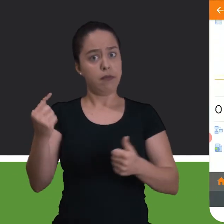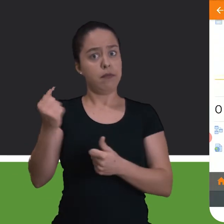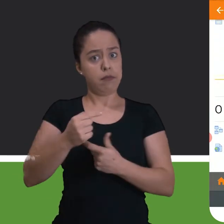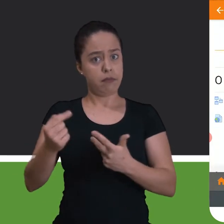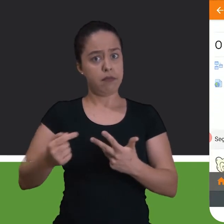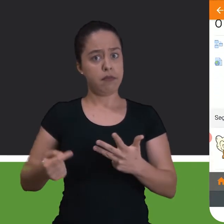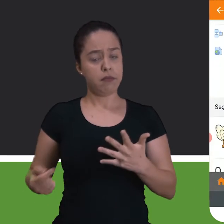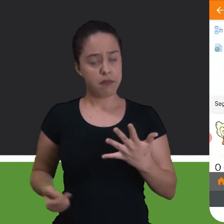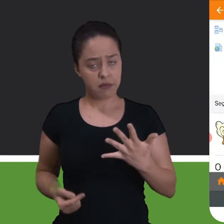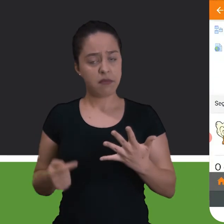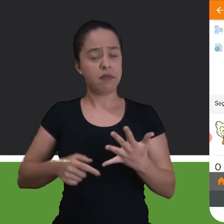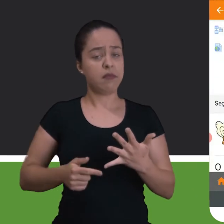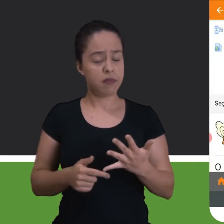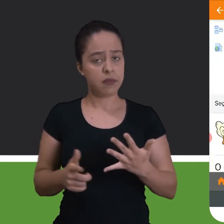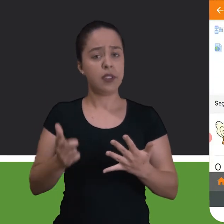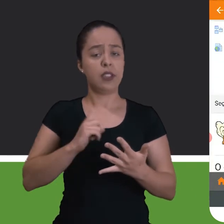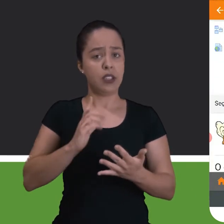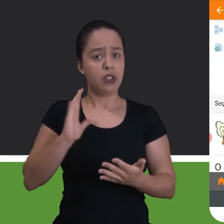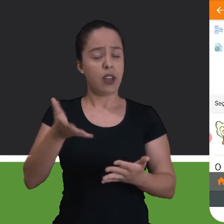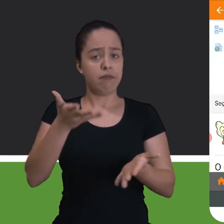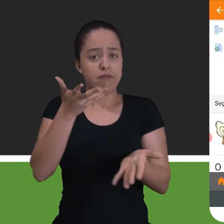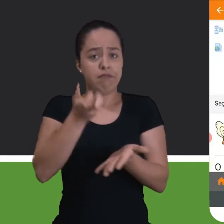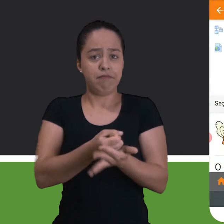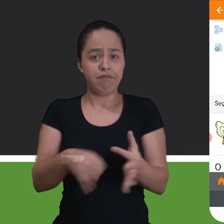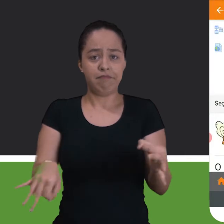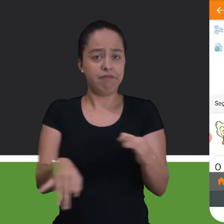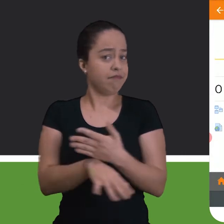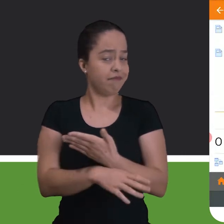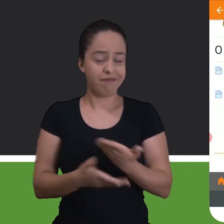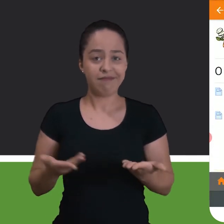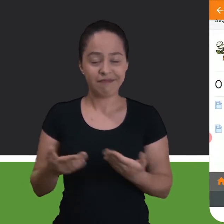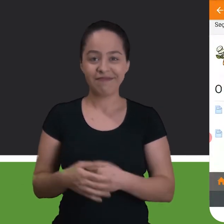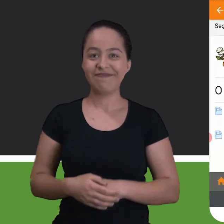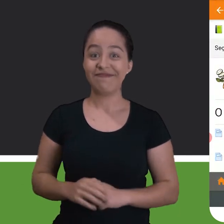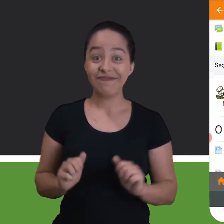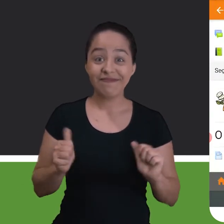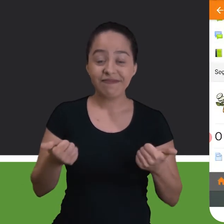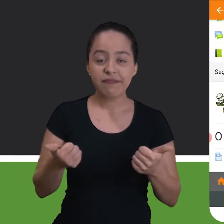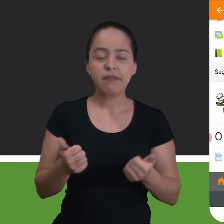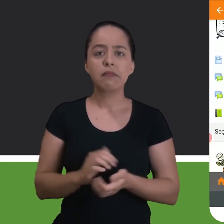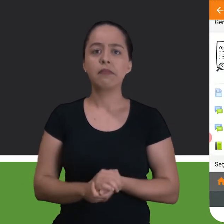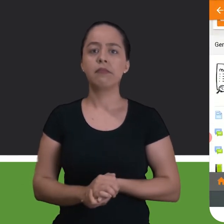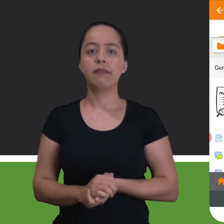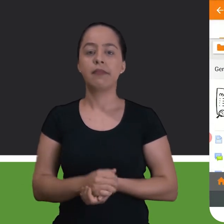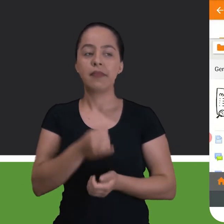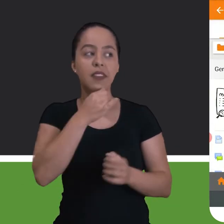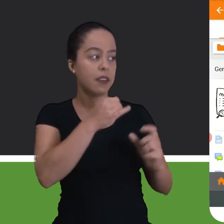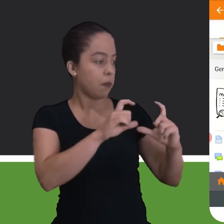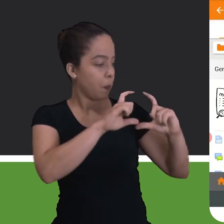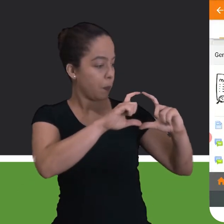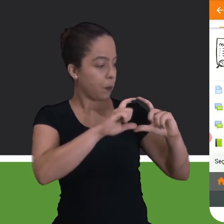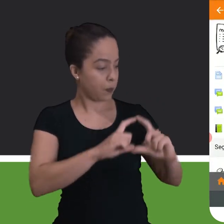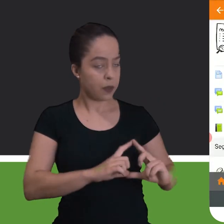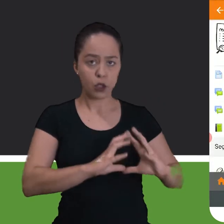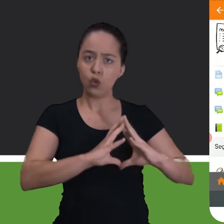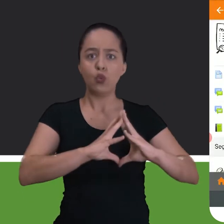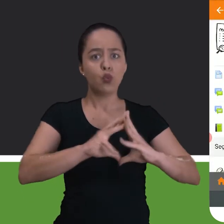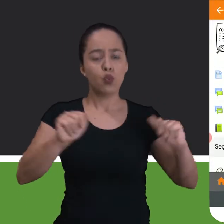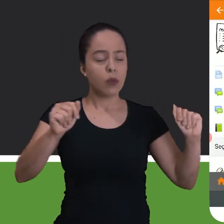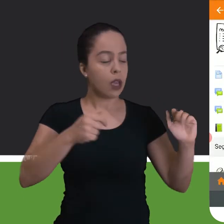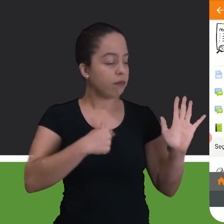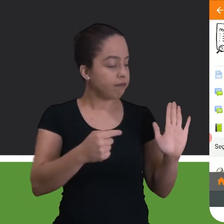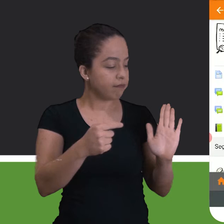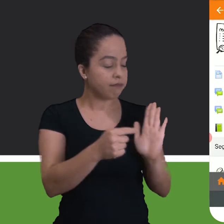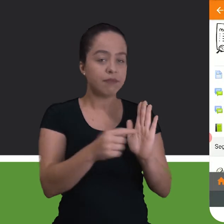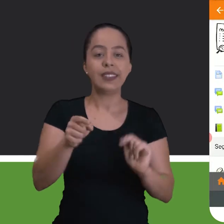coisa que tá com o download completo beleza tá eu sumir com esses